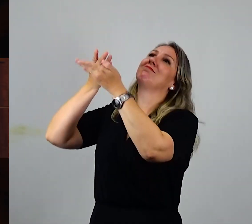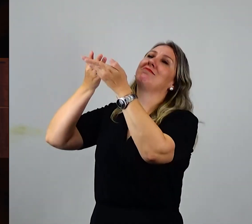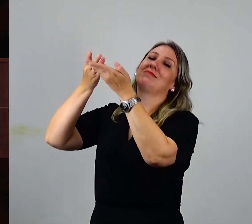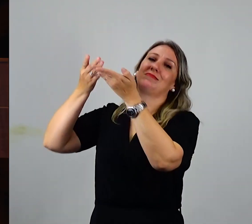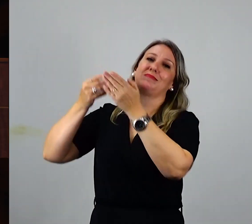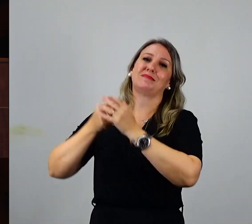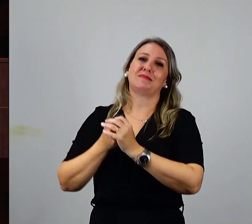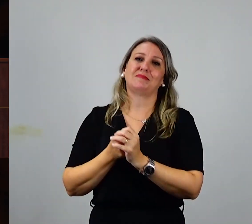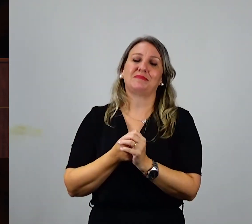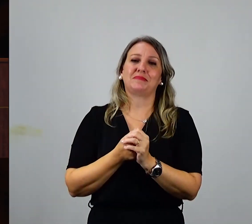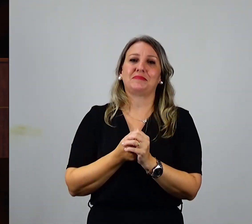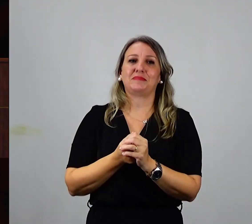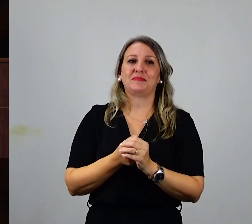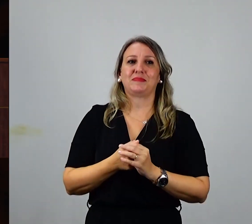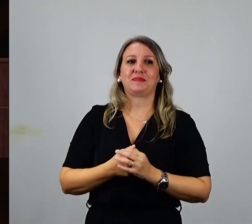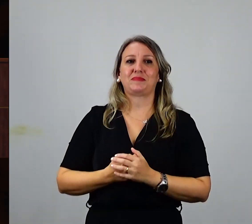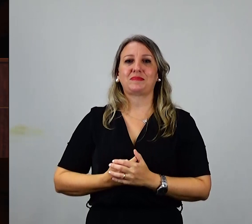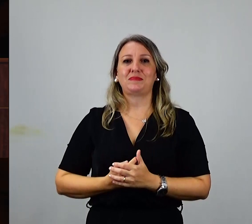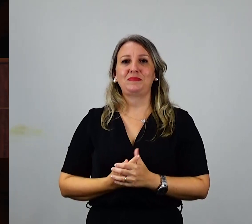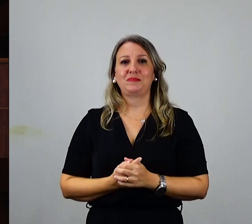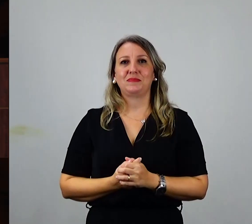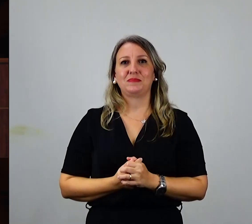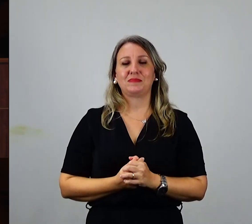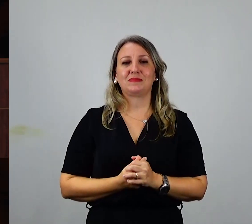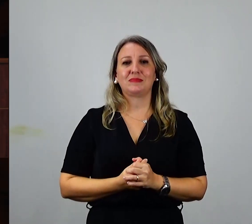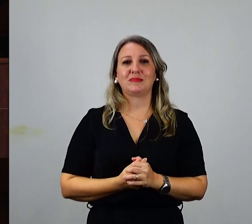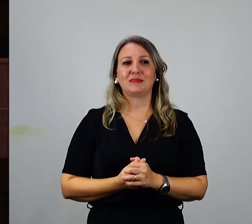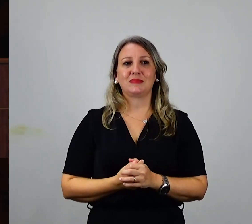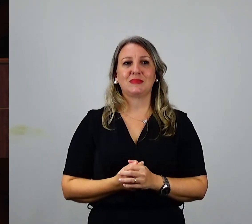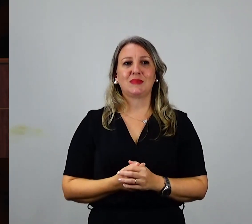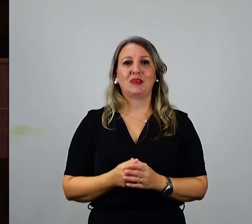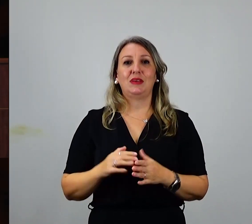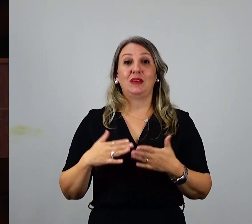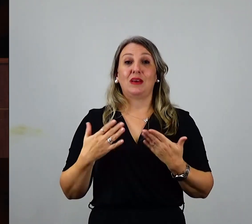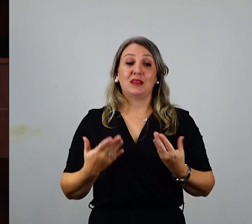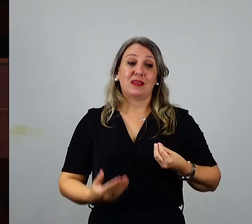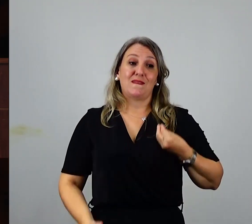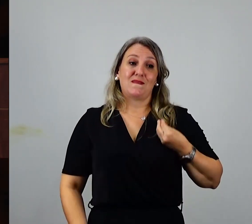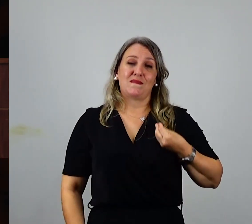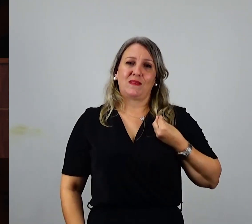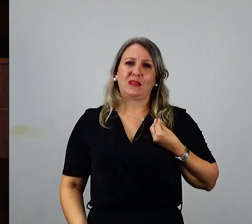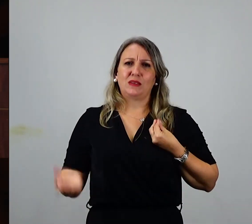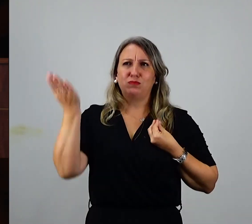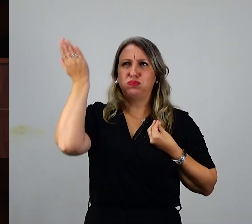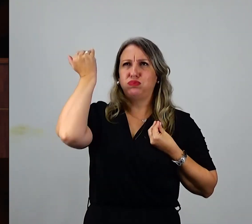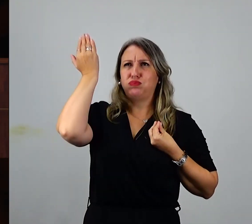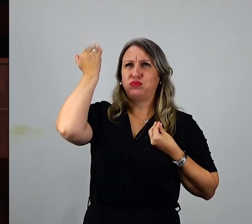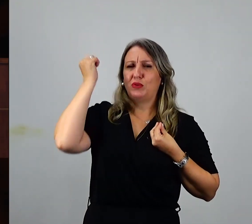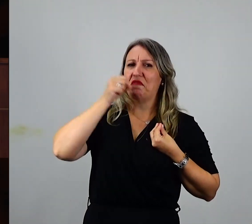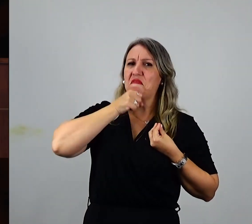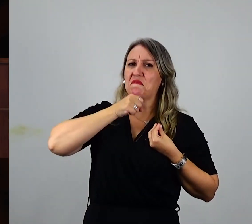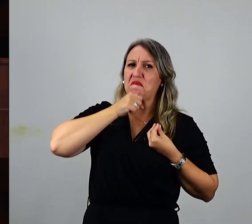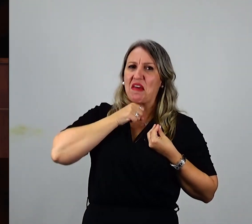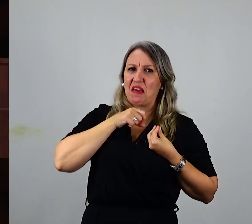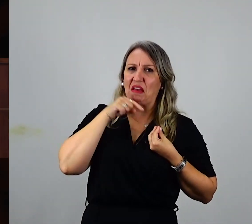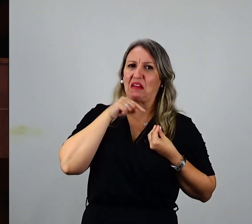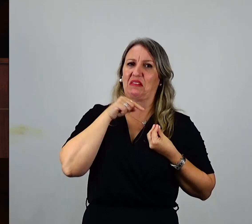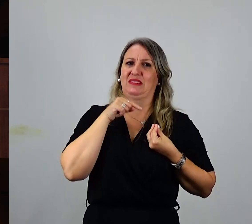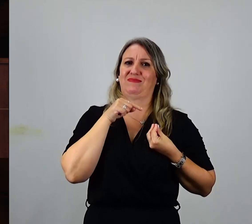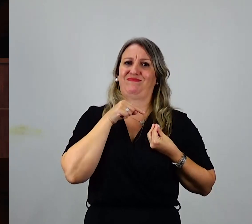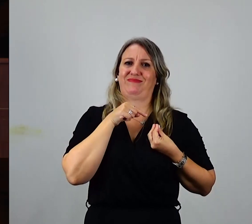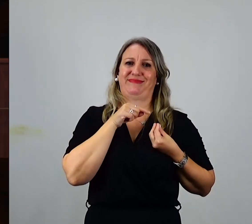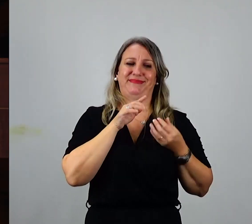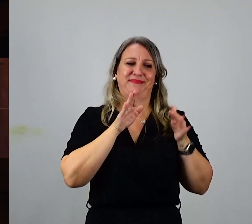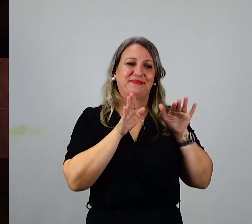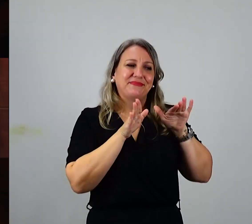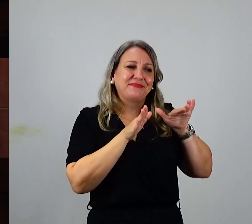alto. E essa pele, essa velha natureza, esses velhos hábitos, todas essas coisas